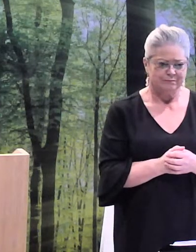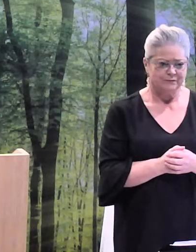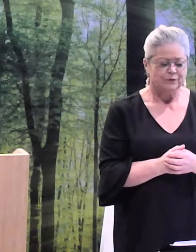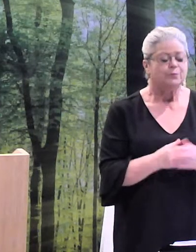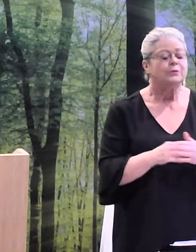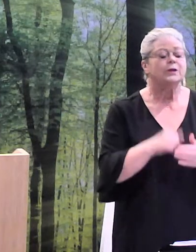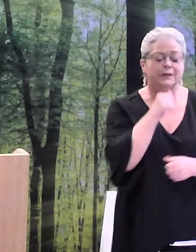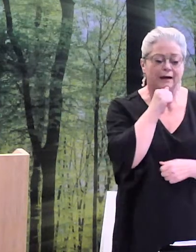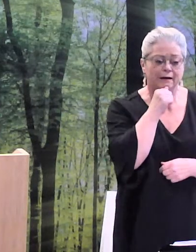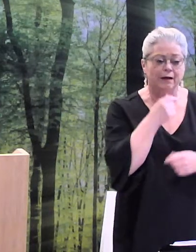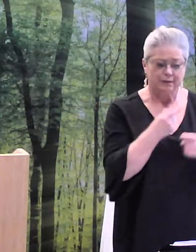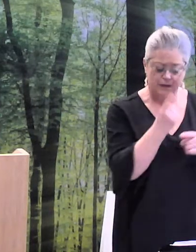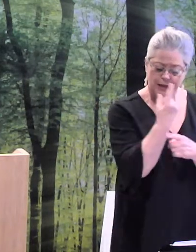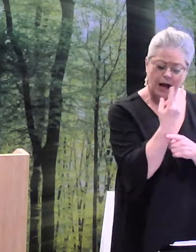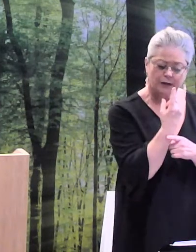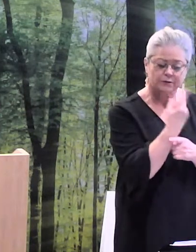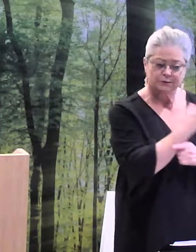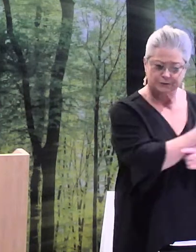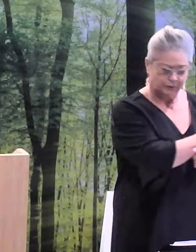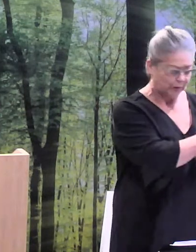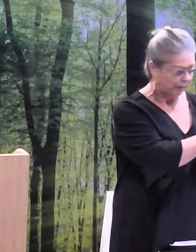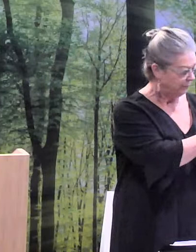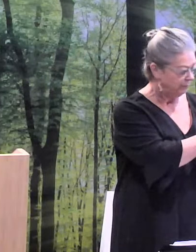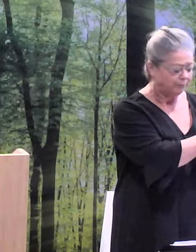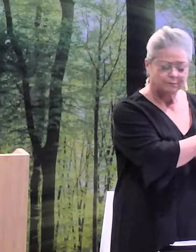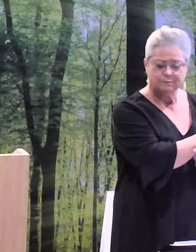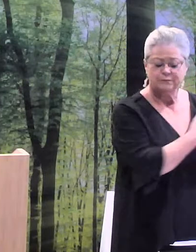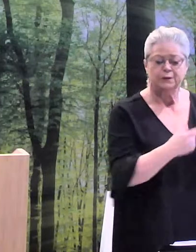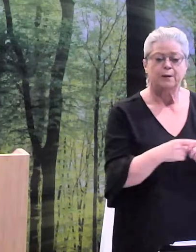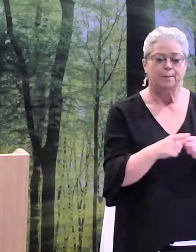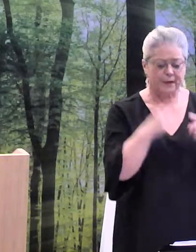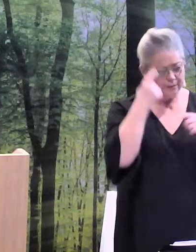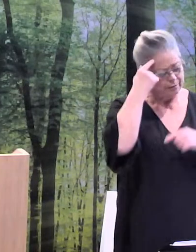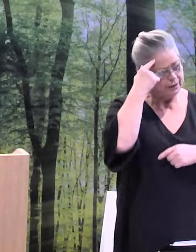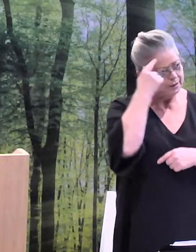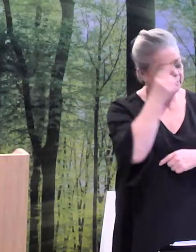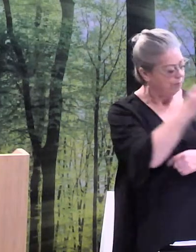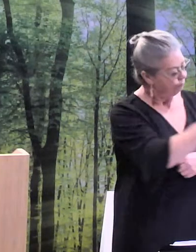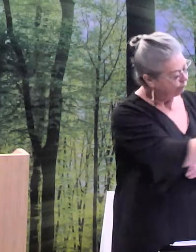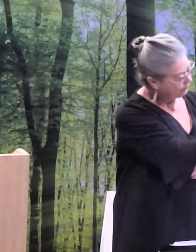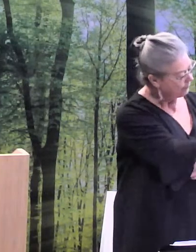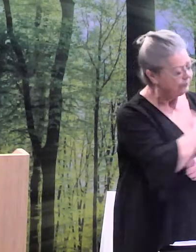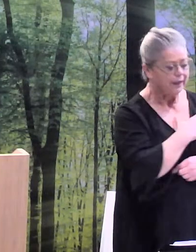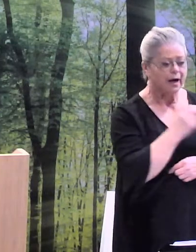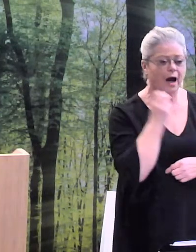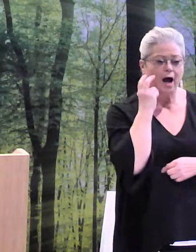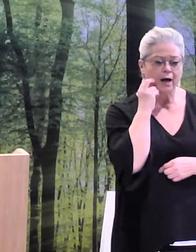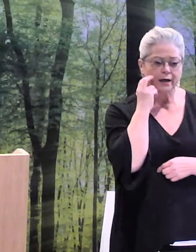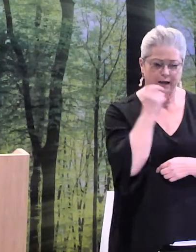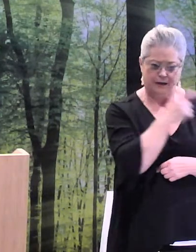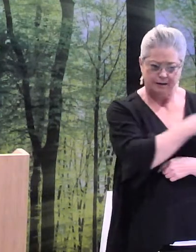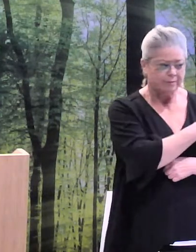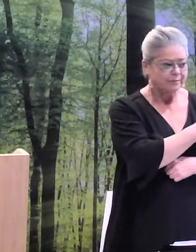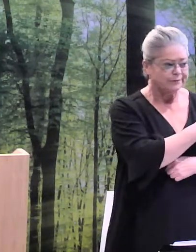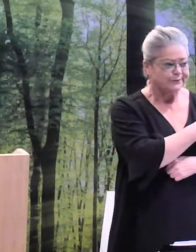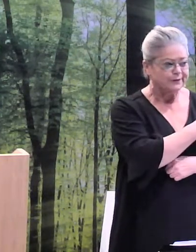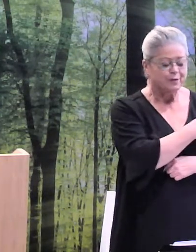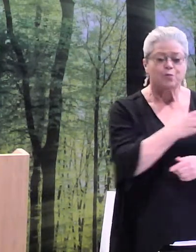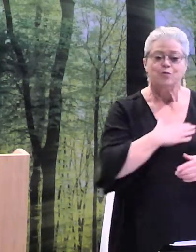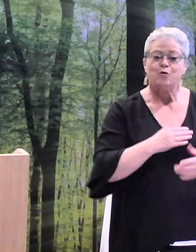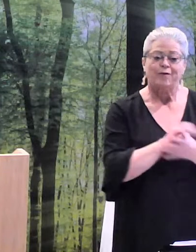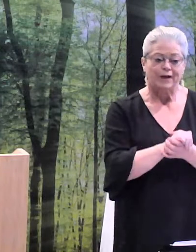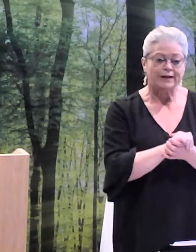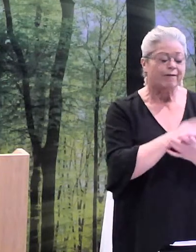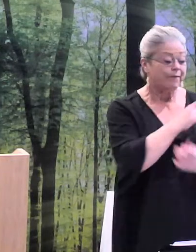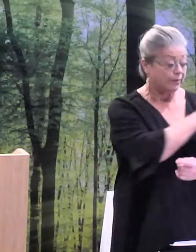We zullen zo dadelijk de kaars aansteken die hier vooraan staat, met de beeltenis van Hendrik op. En straks krijgen de goede vrienden